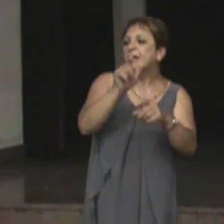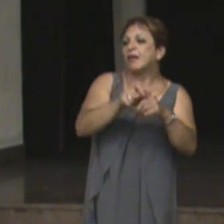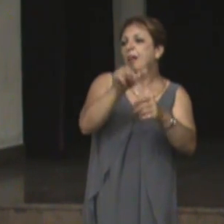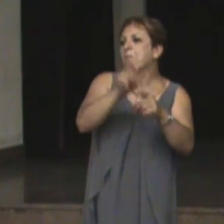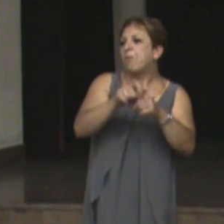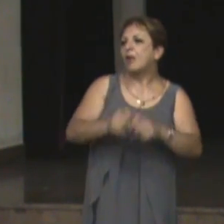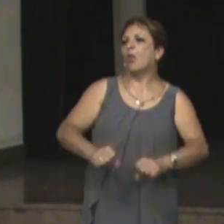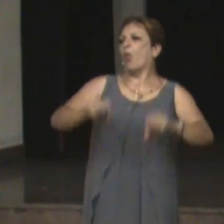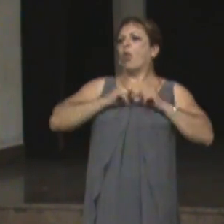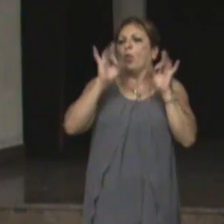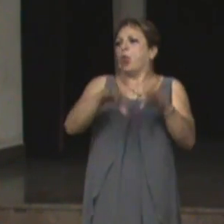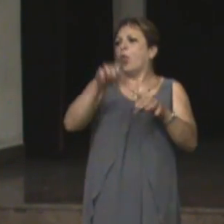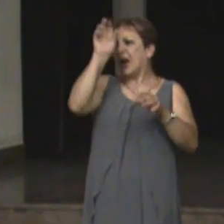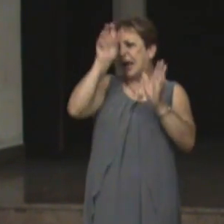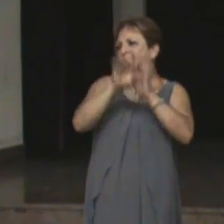ույն կգործնի ժամանակը։